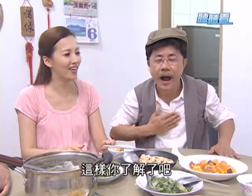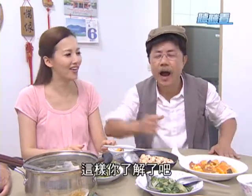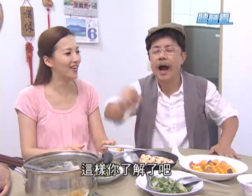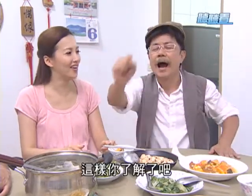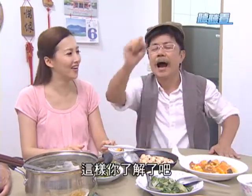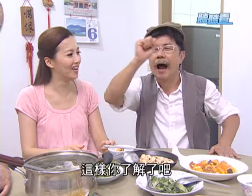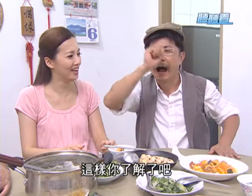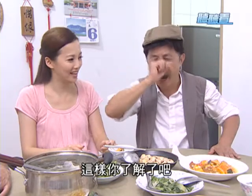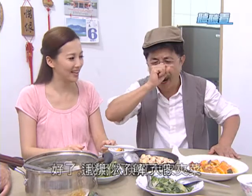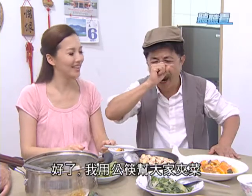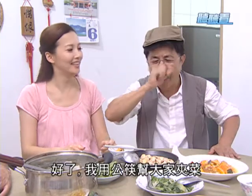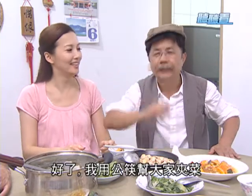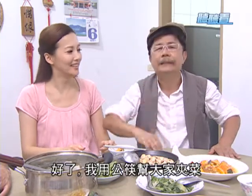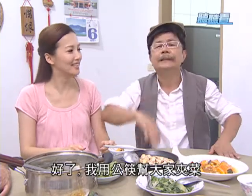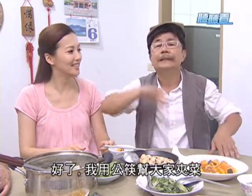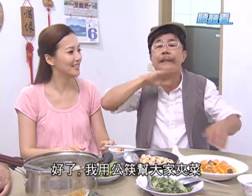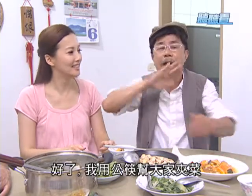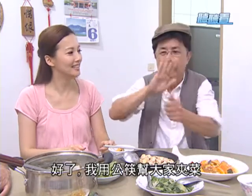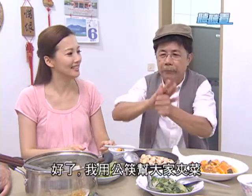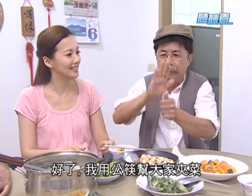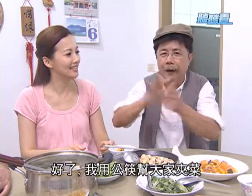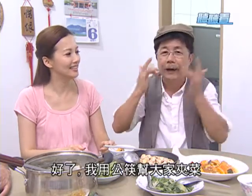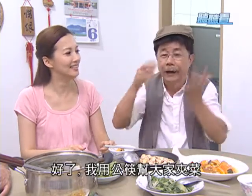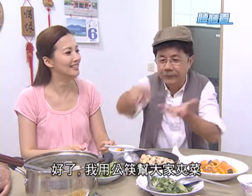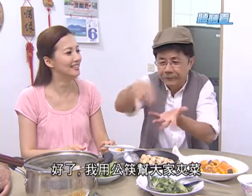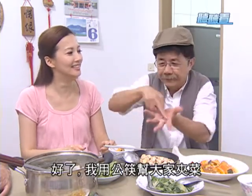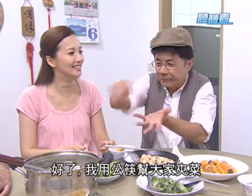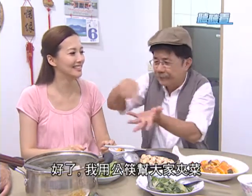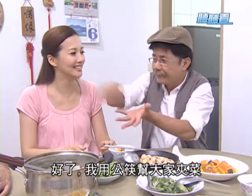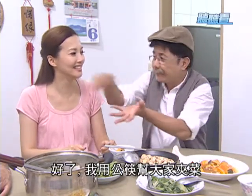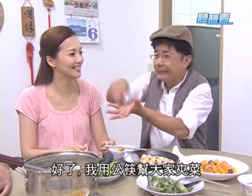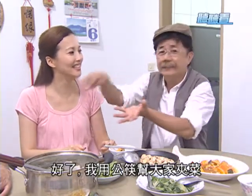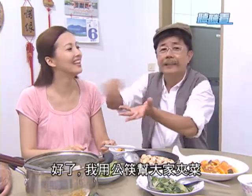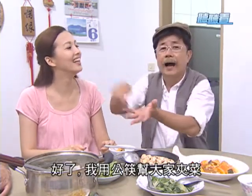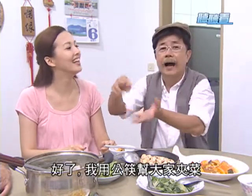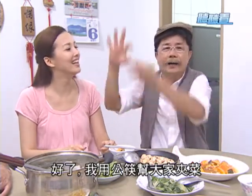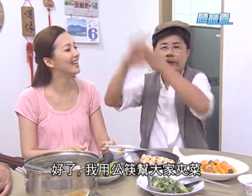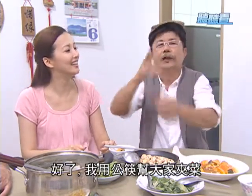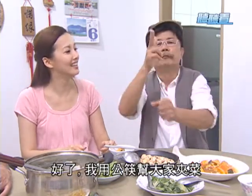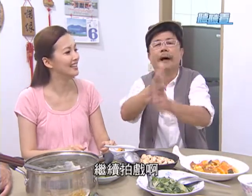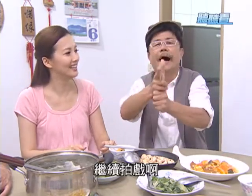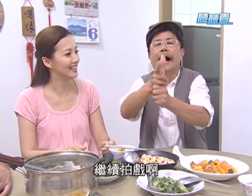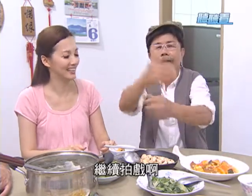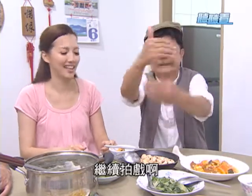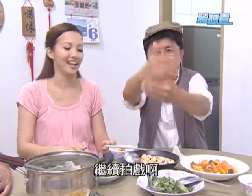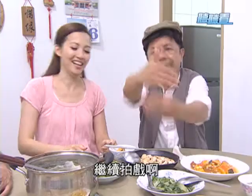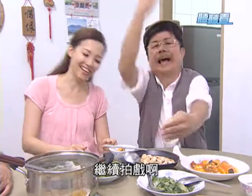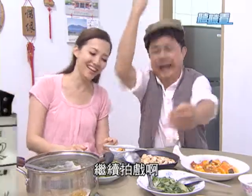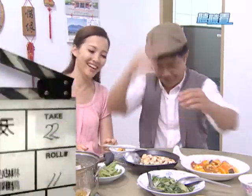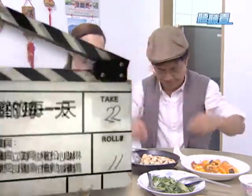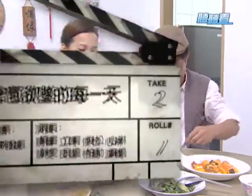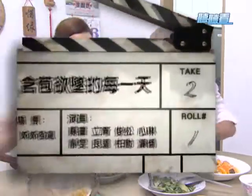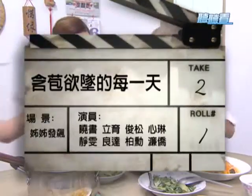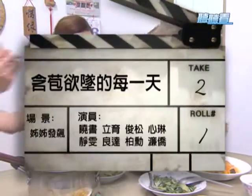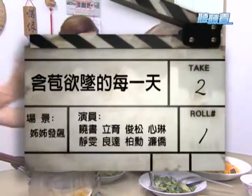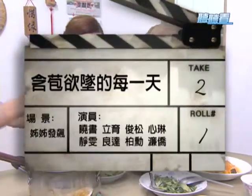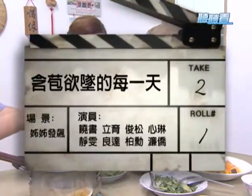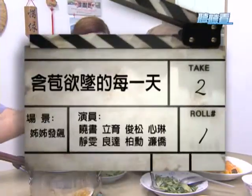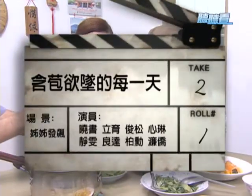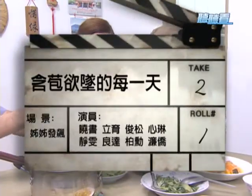了吧？好了。我用公筷帮大家夹菜，来继续拍戏啊，开吧！